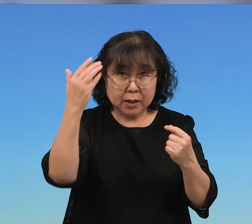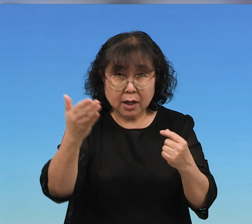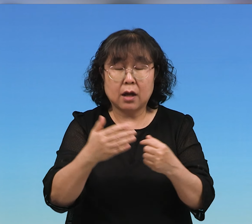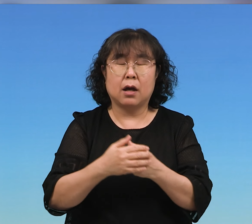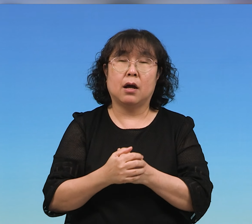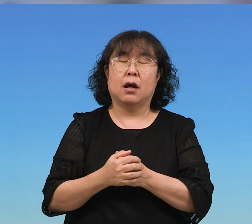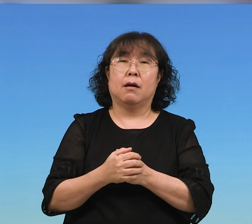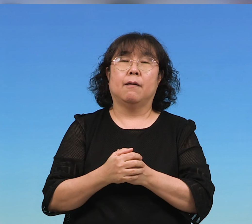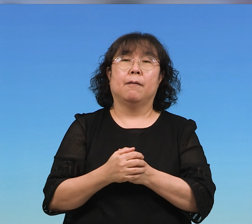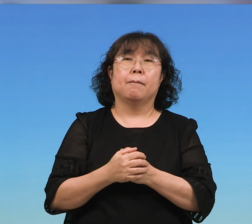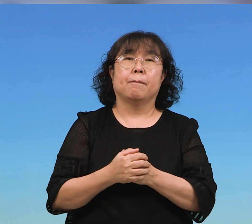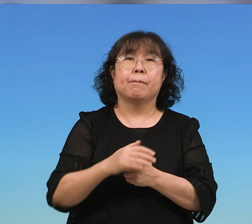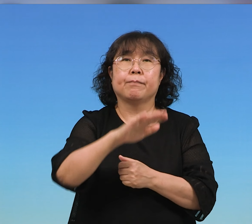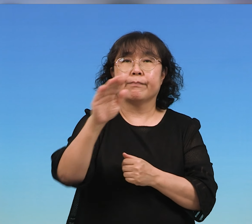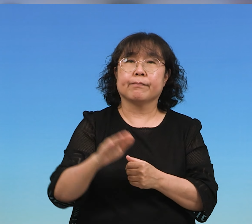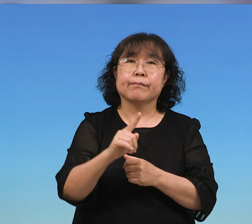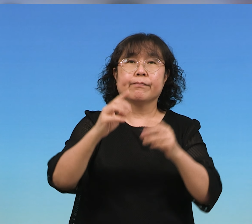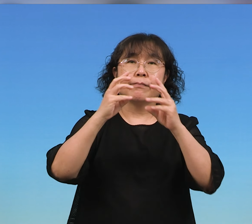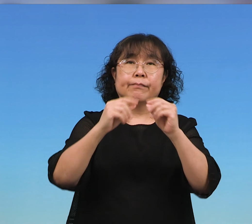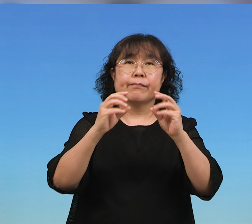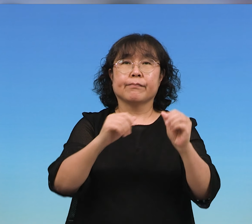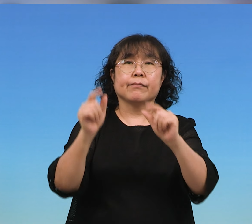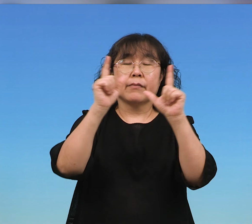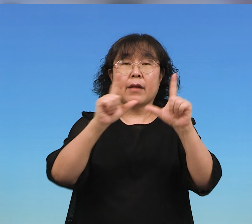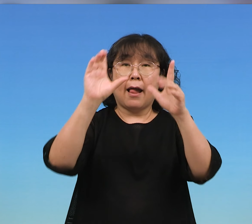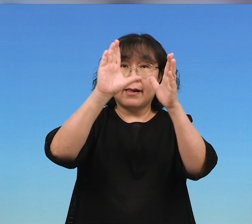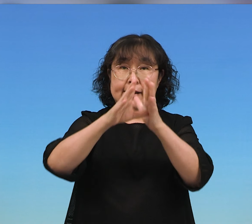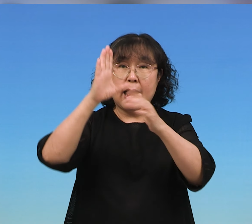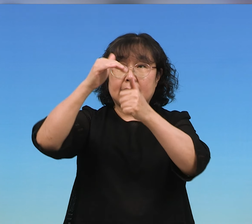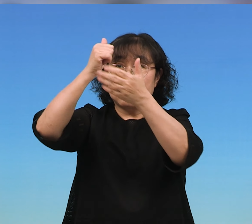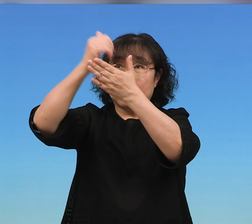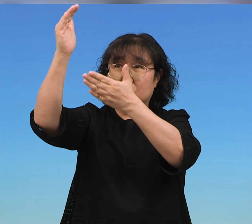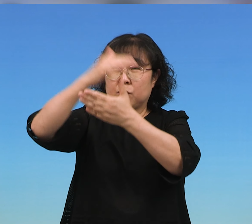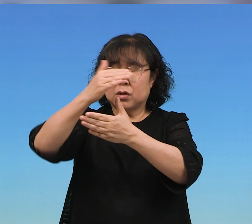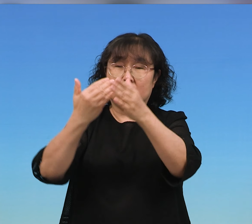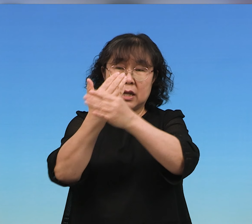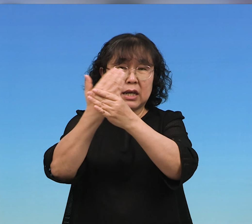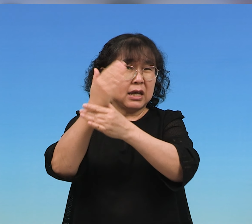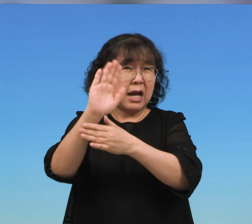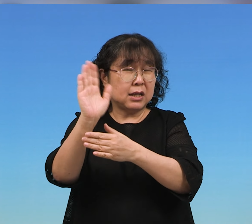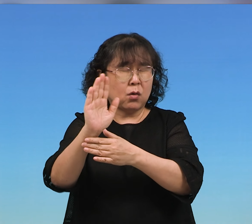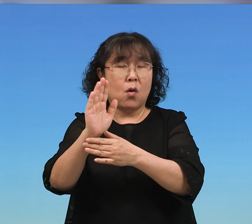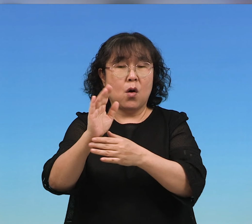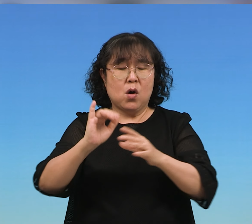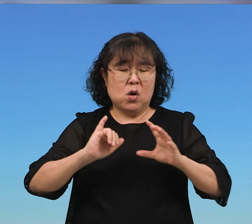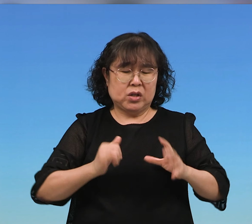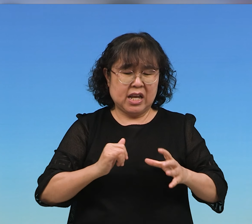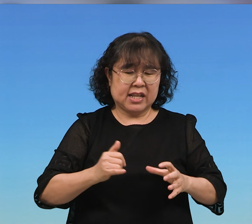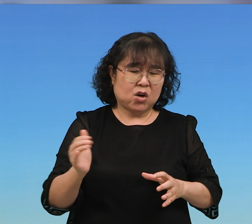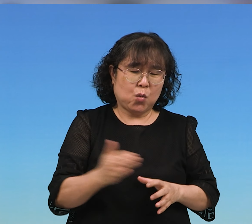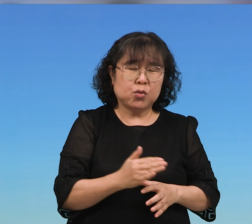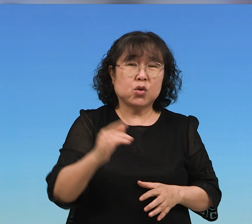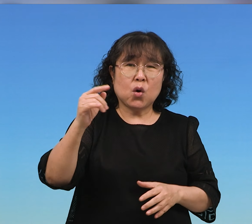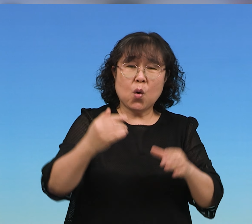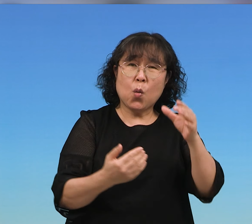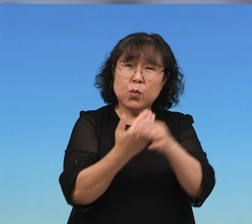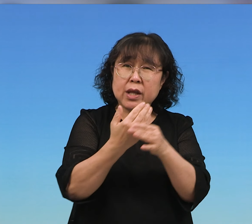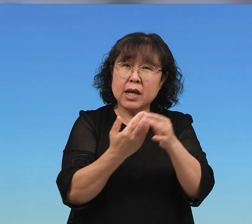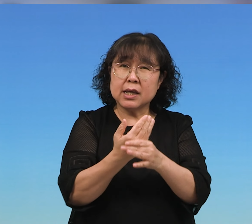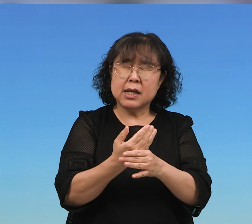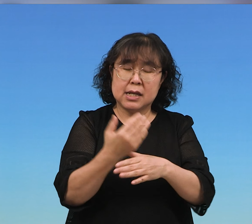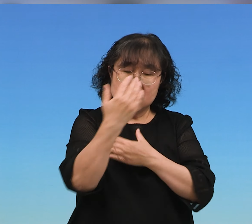왜 영적인 안목이 유지가 안 됩니까? 우리가 이 땅을 살아가면서 하나님으로부터 온 것이 아니라 세상으로부터 온